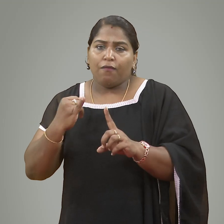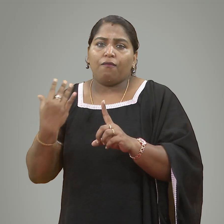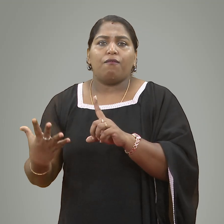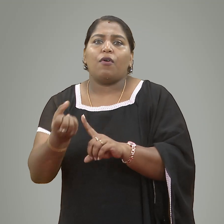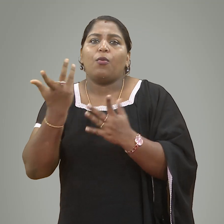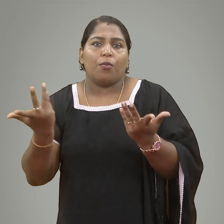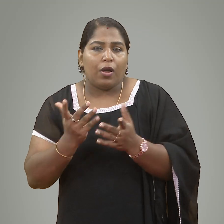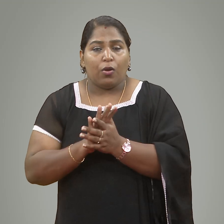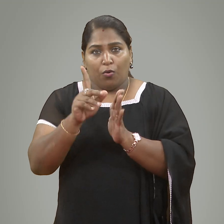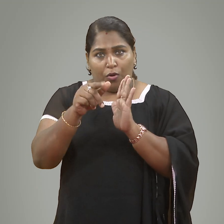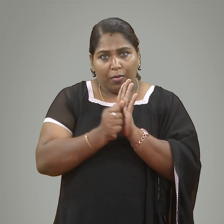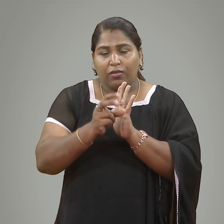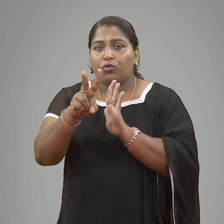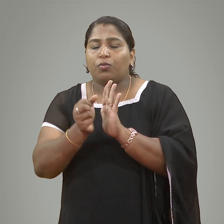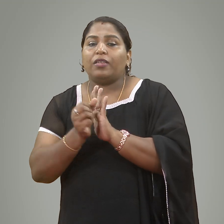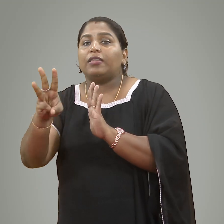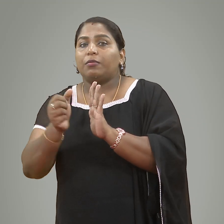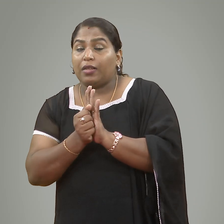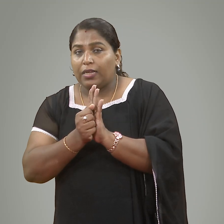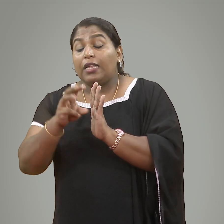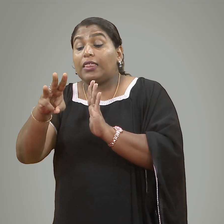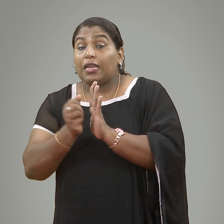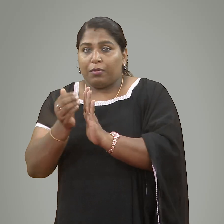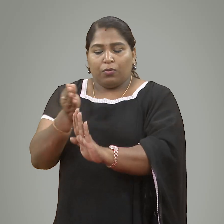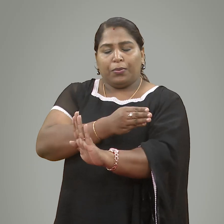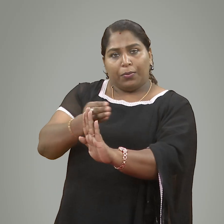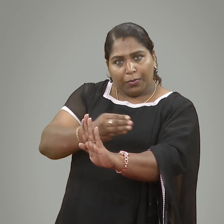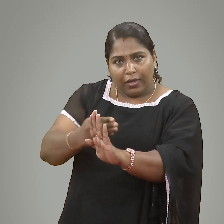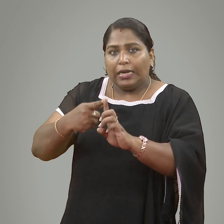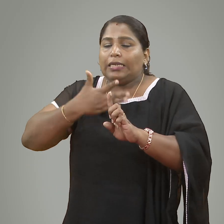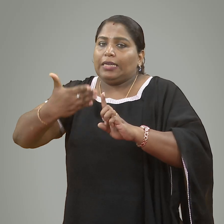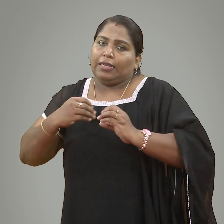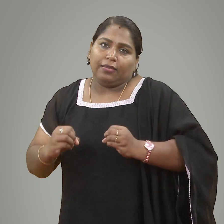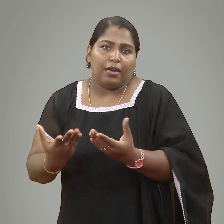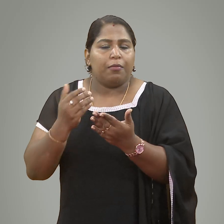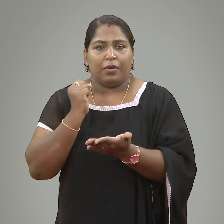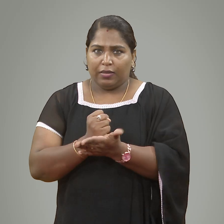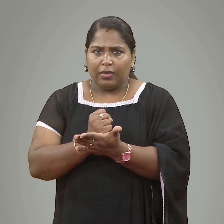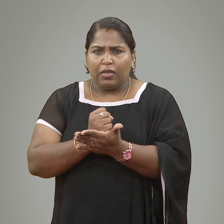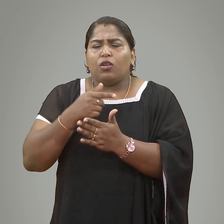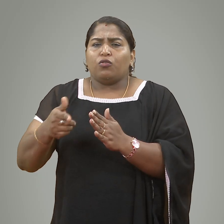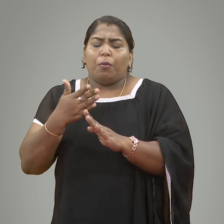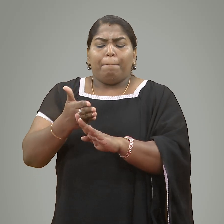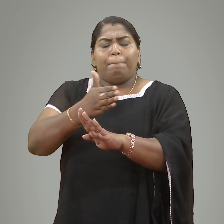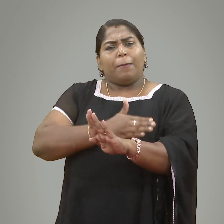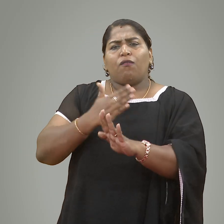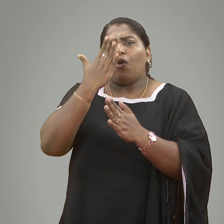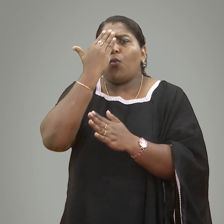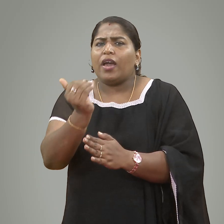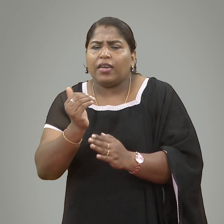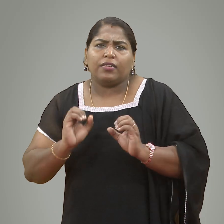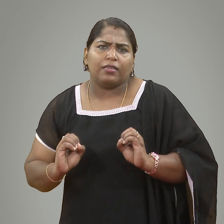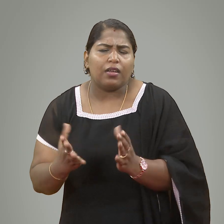ഗവേഷണങ്ങൾ പ്രകാരം 1 മാസം, 2 മാസം, 3 മാസം, അതായത് 3 മാസത്തിനുള്ളിൽ തന്നെ ഇൻ്റർവെൻഷൻസ് സ്റ്റാർട്ട് ചെയ്യേണ്ടത് അത്യാവശ്യമാണ്. എന്തുകൊണ്ടാണ് ഇത്രയും